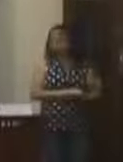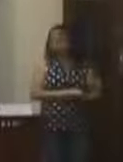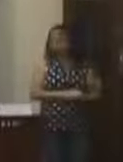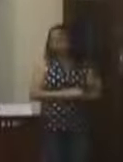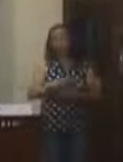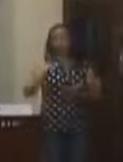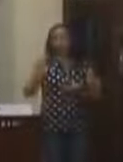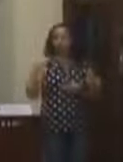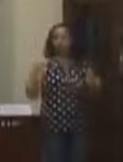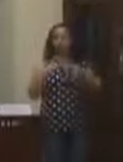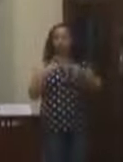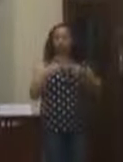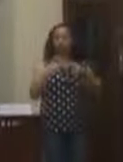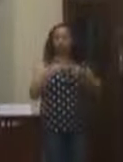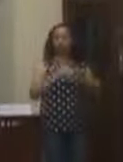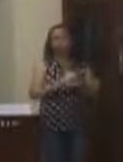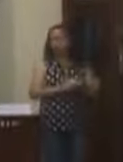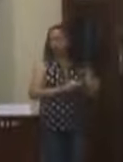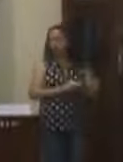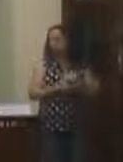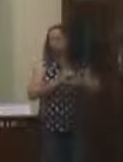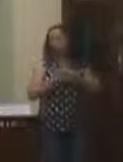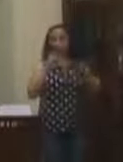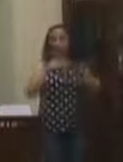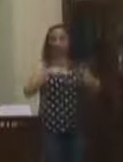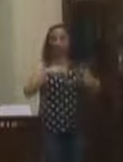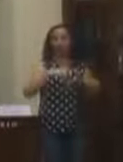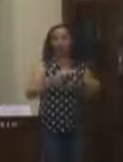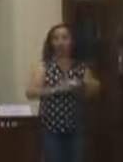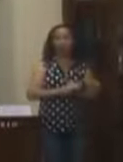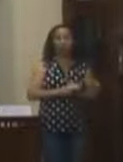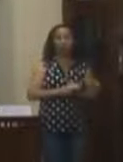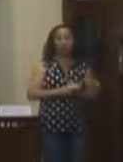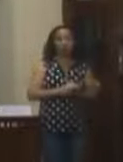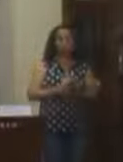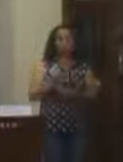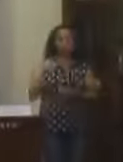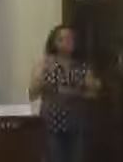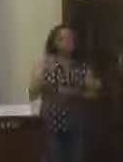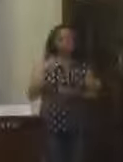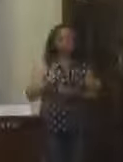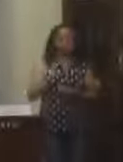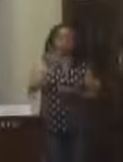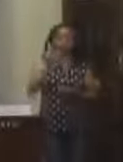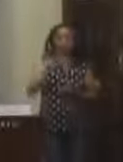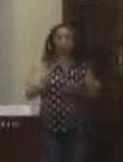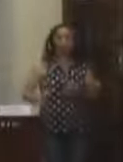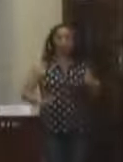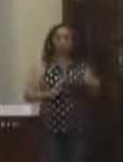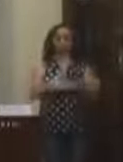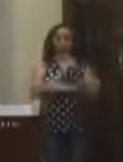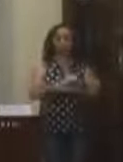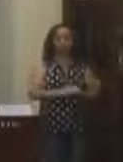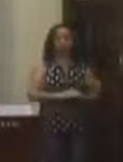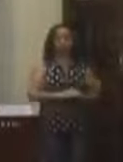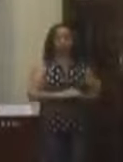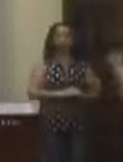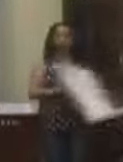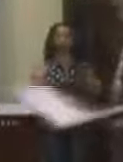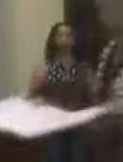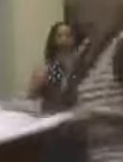Aqueles que concordaram com a dispensa da leitura da ata, permaneçam como estão, aprovado.